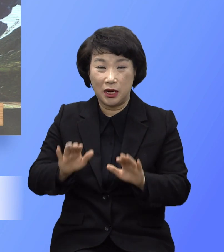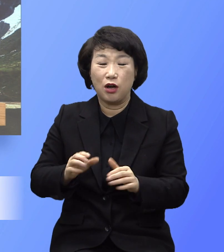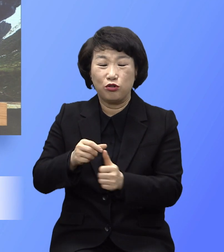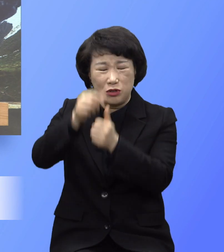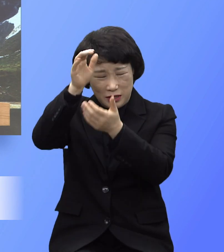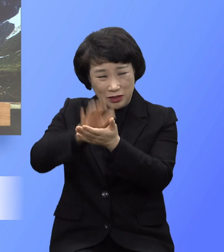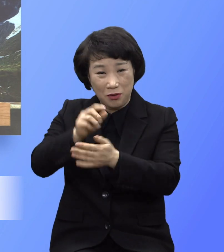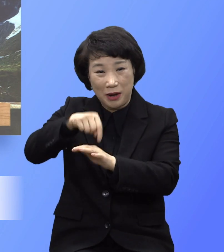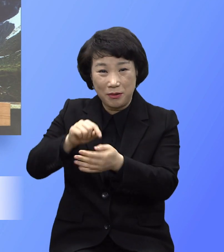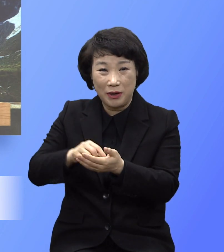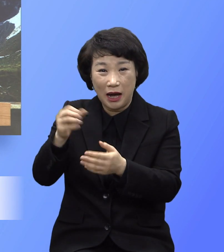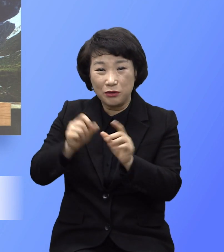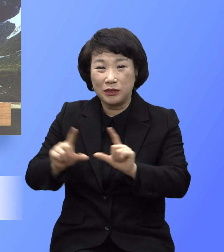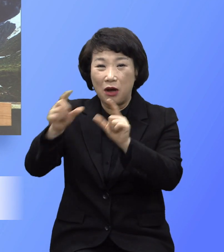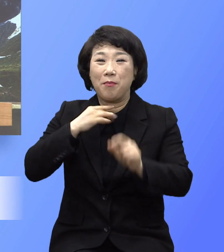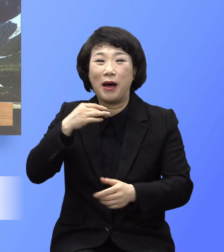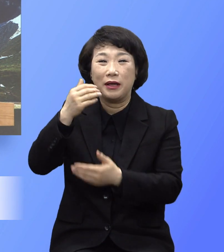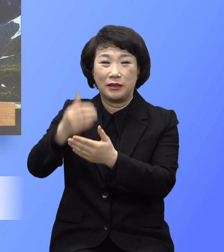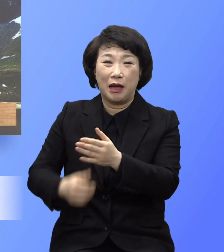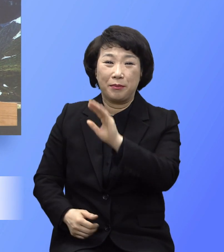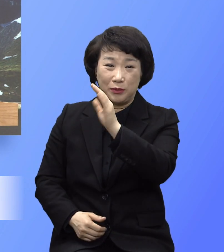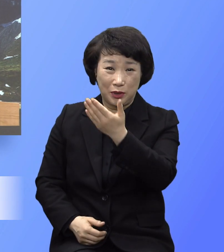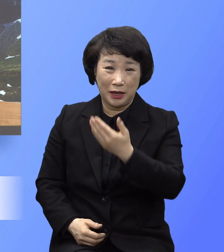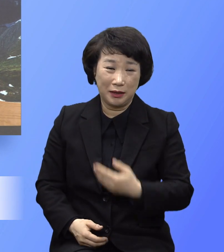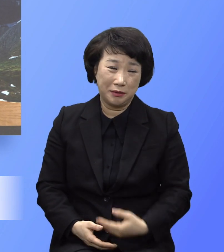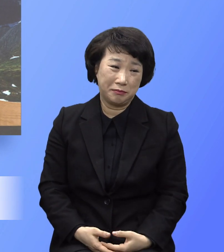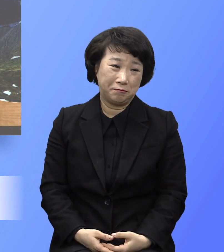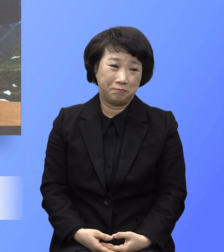구령의 열정을 위해 산 그것밖에 없다 이 말이야.